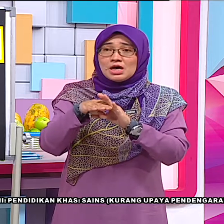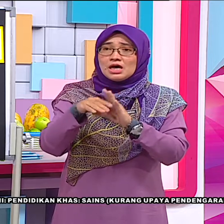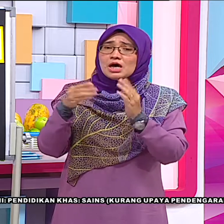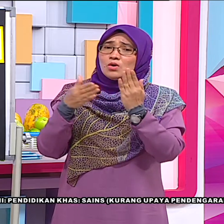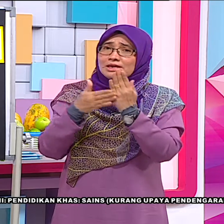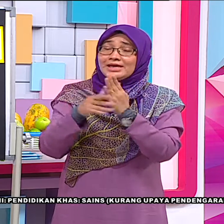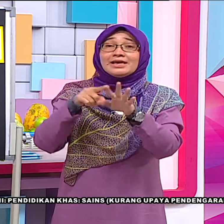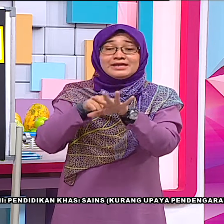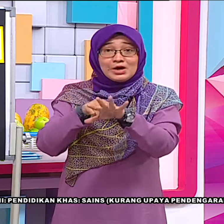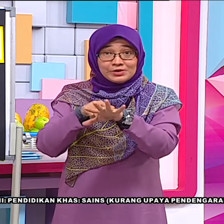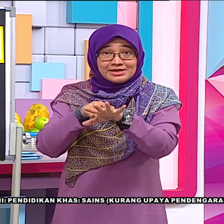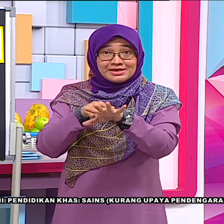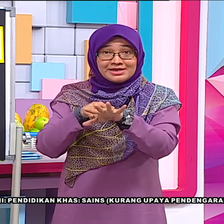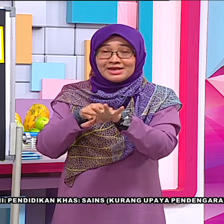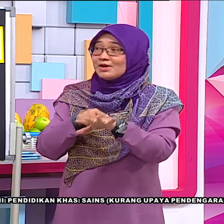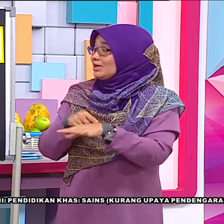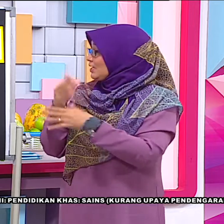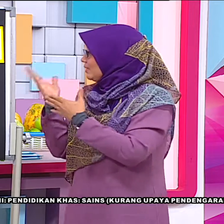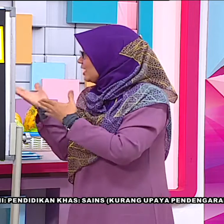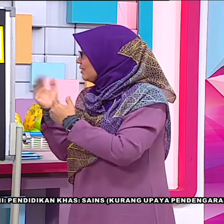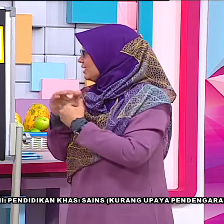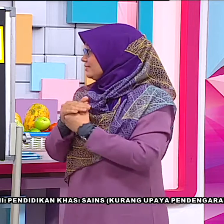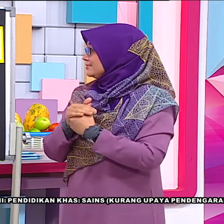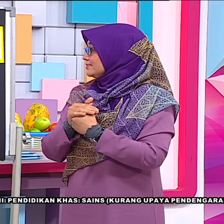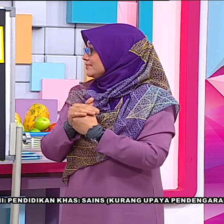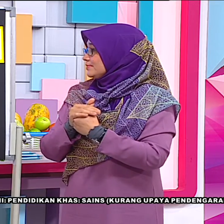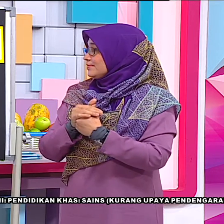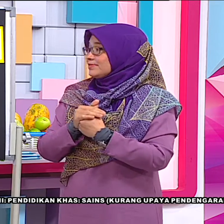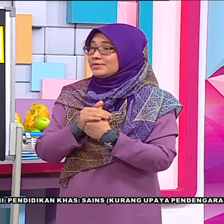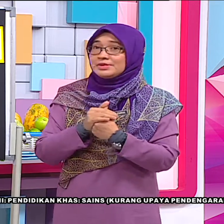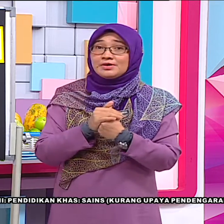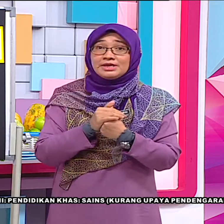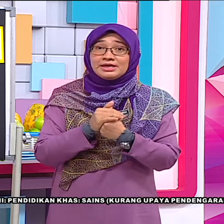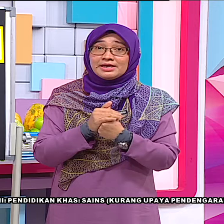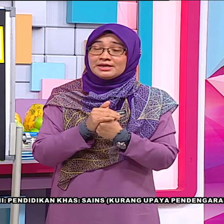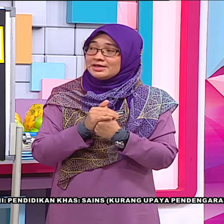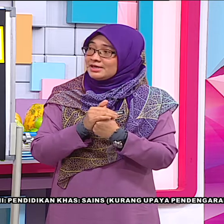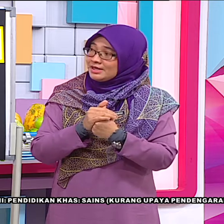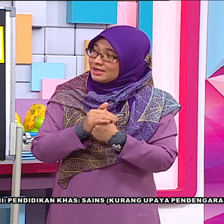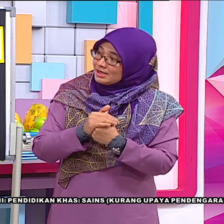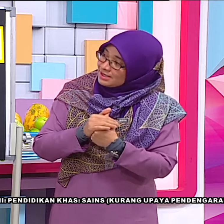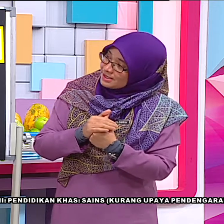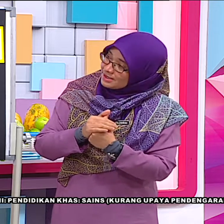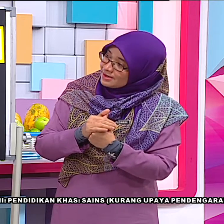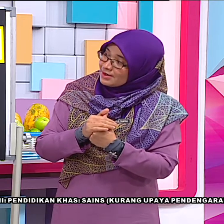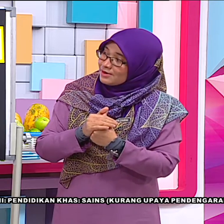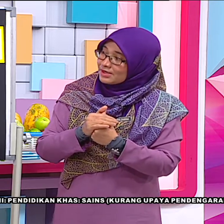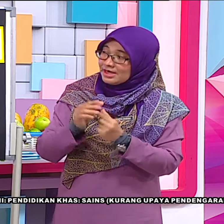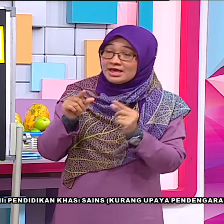oleh daun Oke boleh diramaikan baik oke ini hai oke